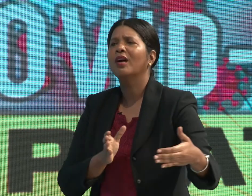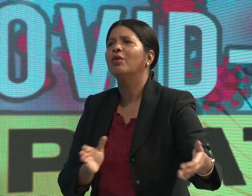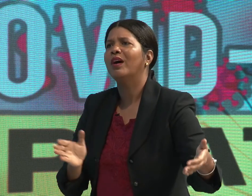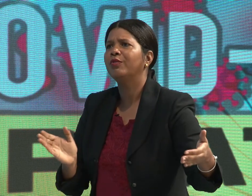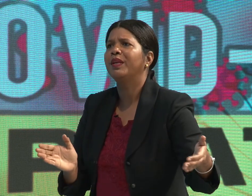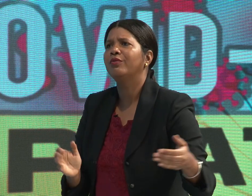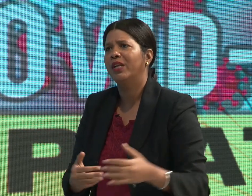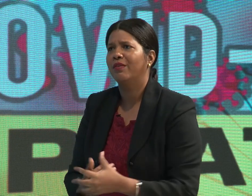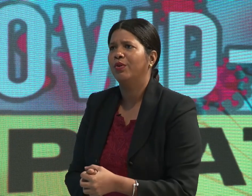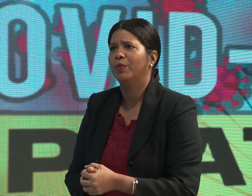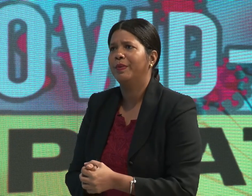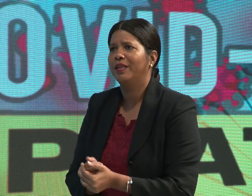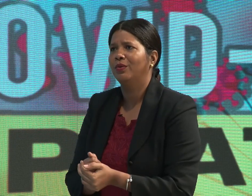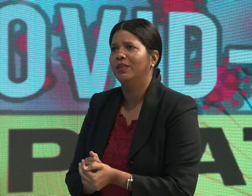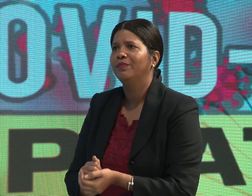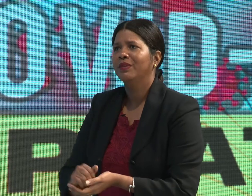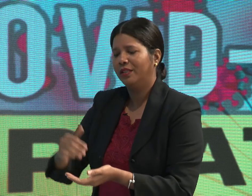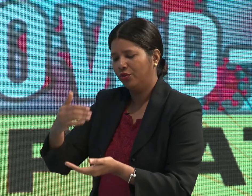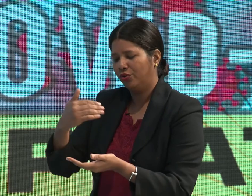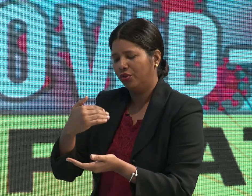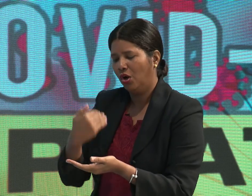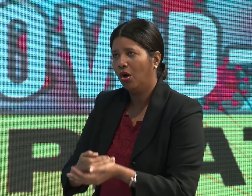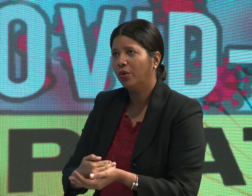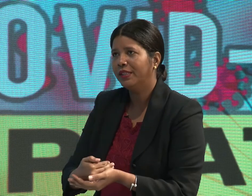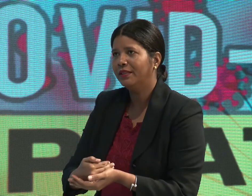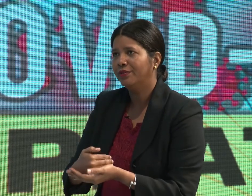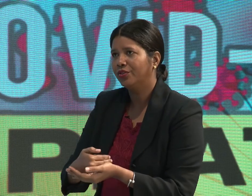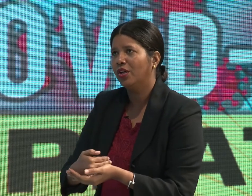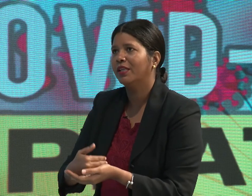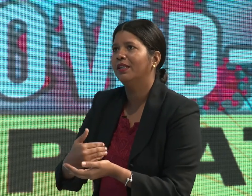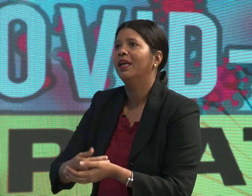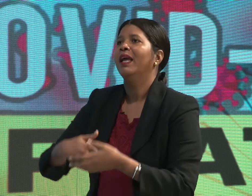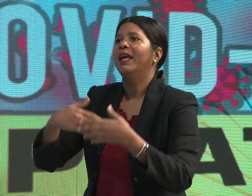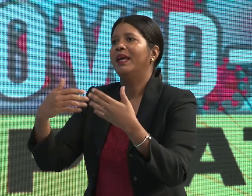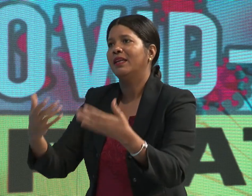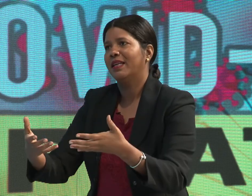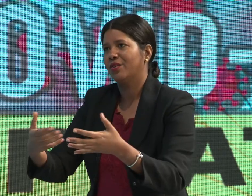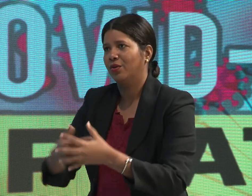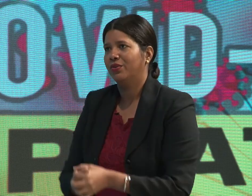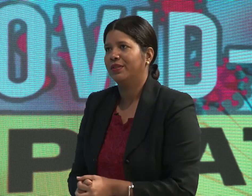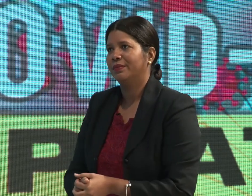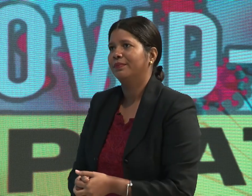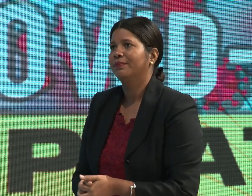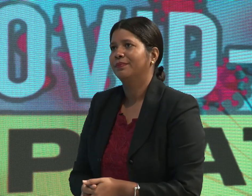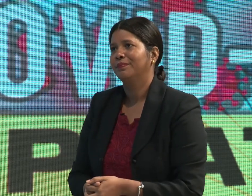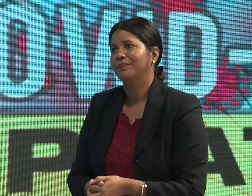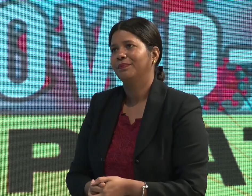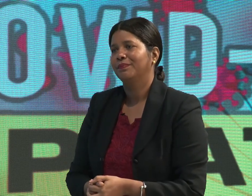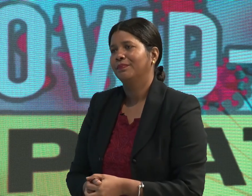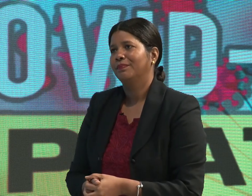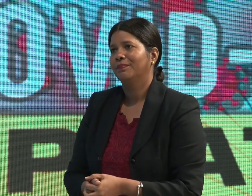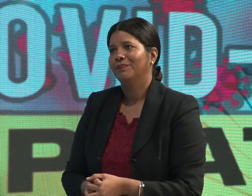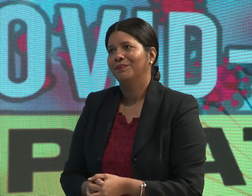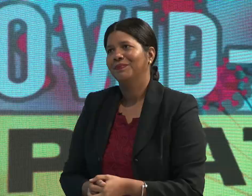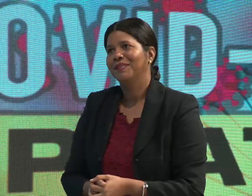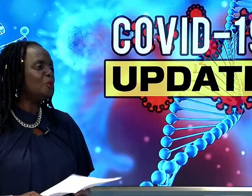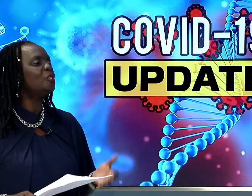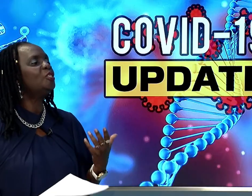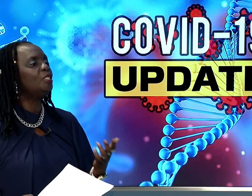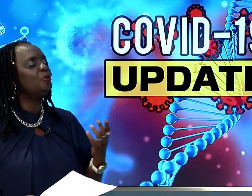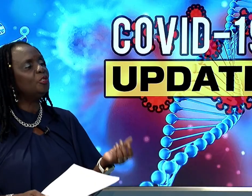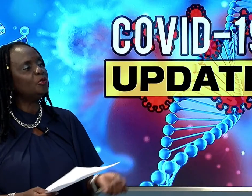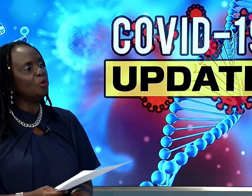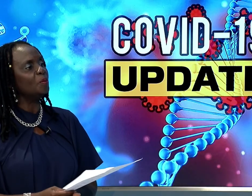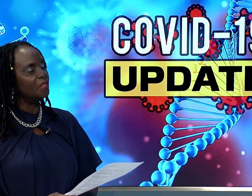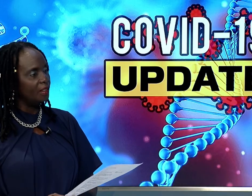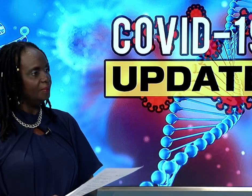En wat gaan we afspreken voor de afgelopen periode? Dat is tussen de ouderverzorger en de crèchehoudster. Mooi. Tot slot, ja? Hoe